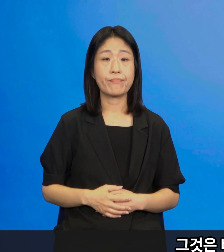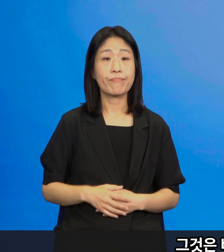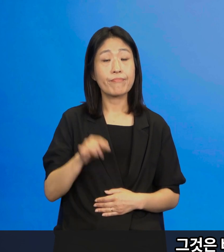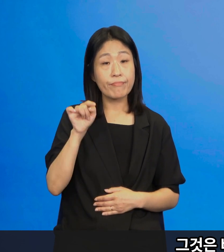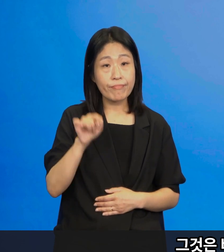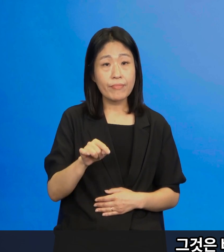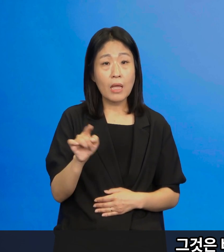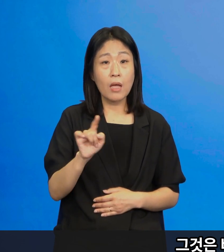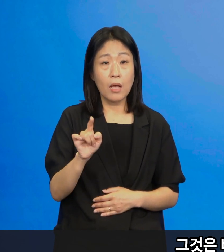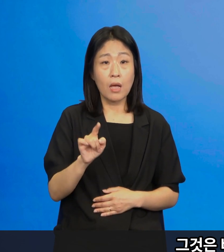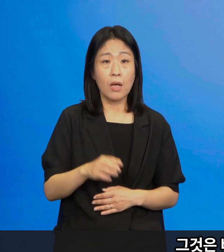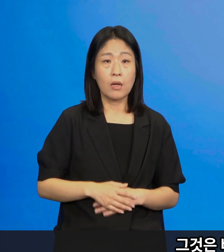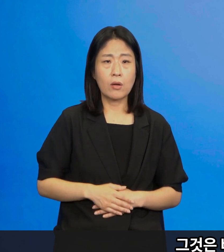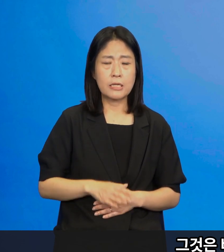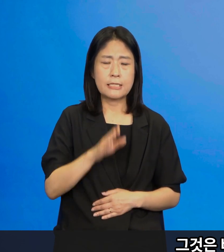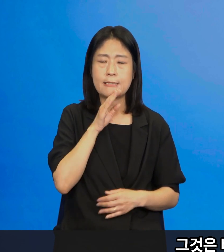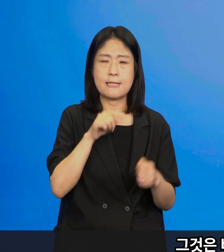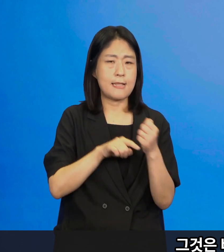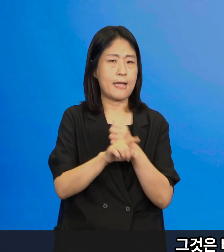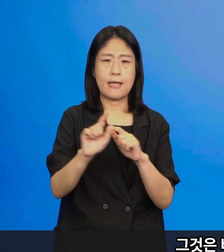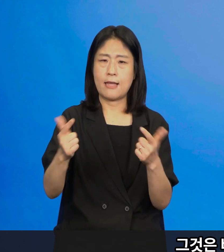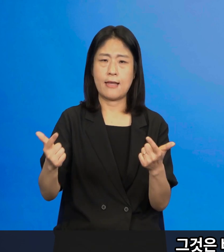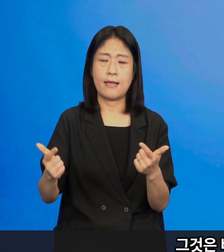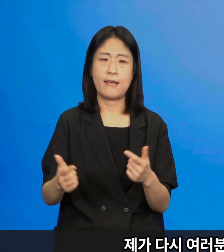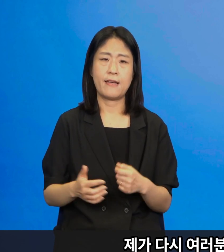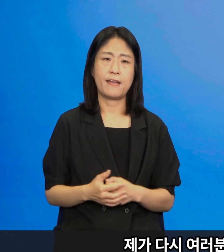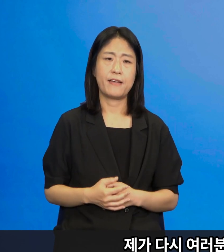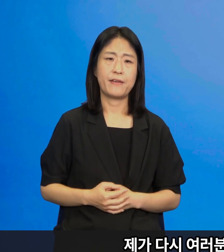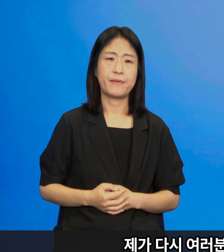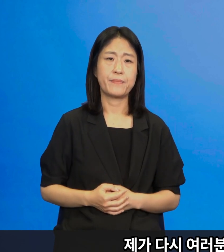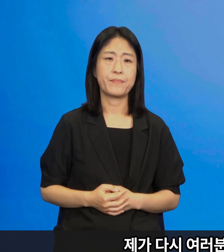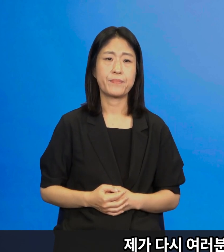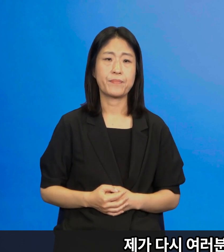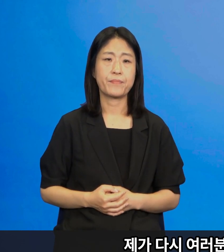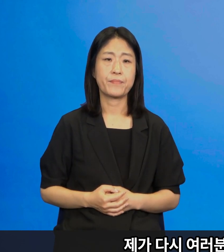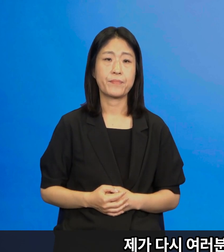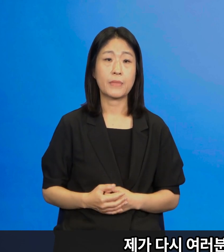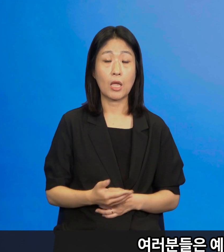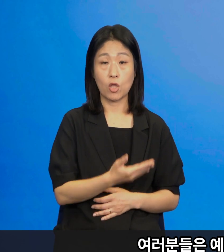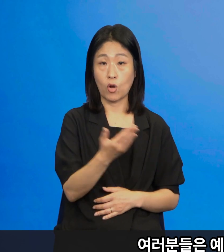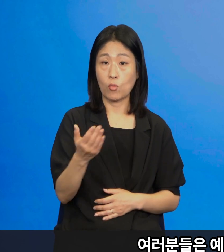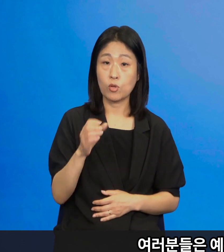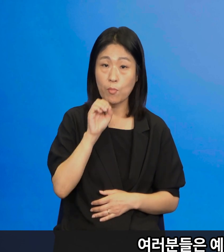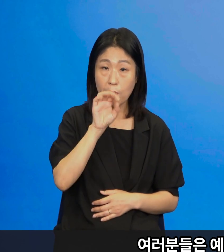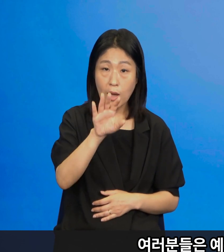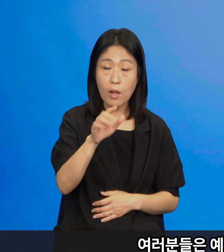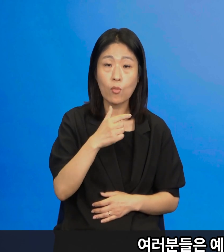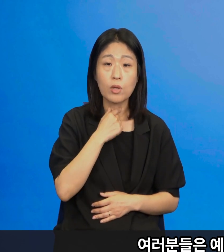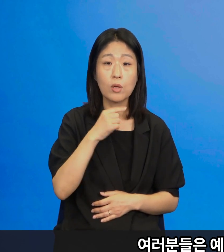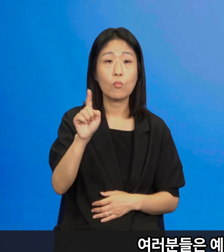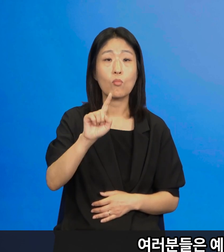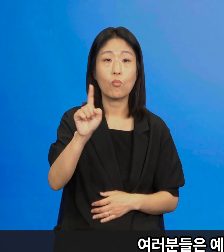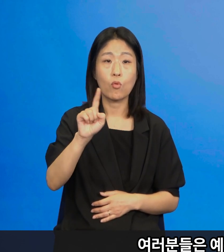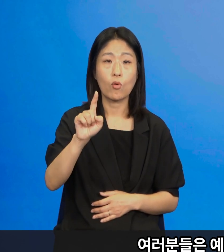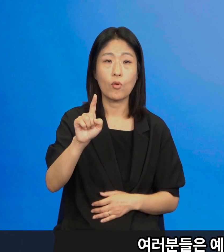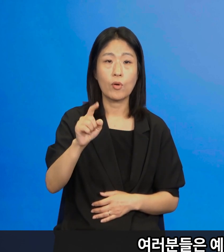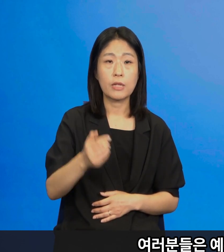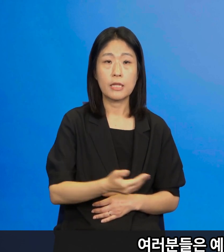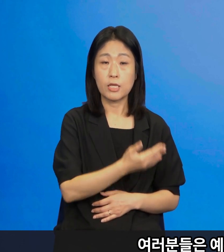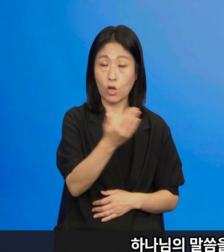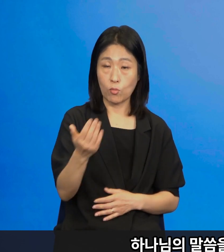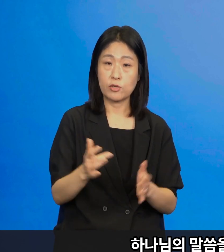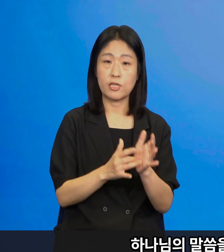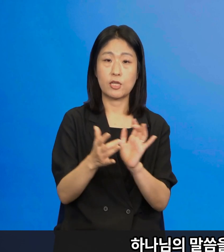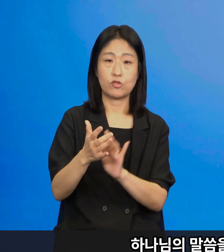그것은 비진리입니다. 제가 다시 여러분들에게 말씀드립니다. 여러분들은 예수님이 하시는